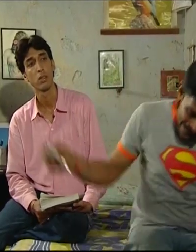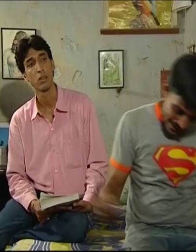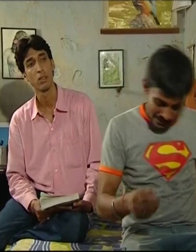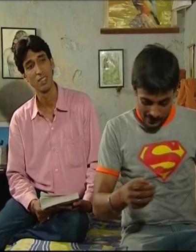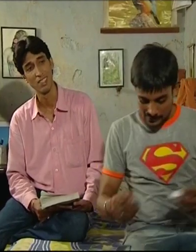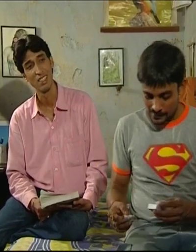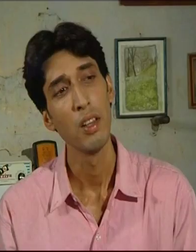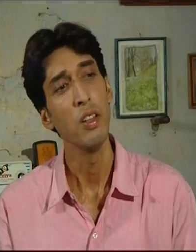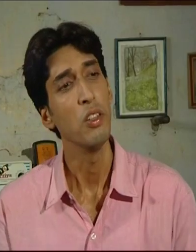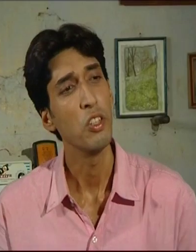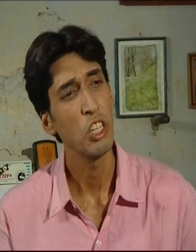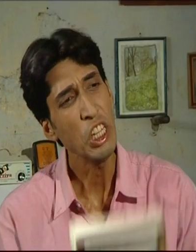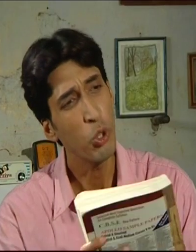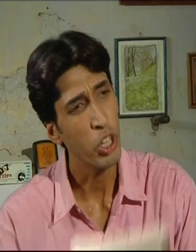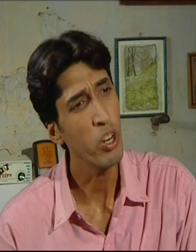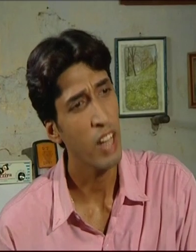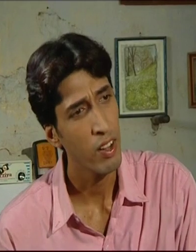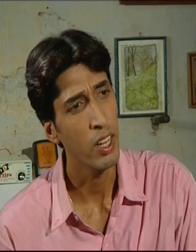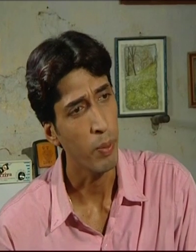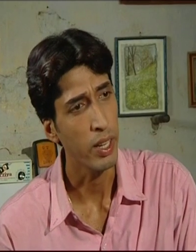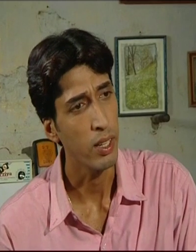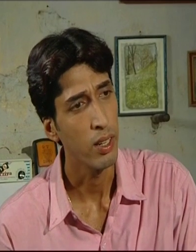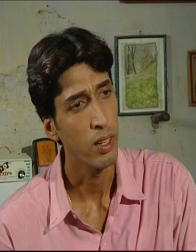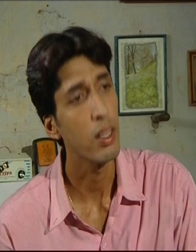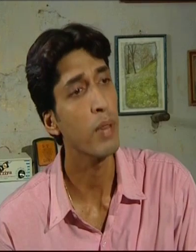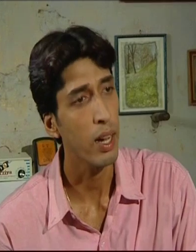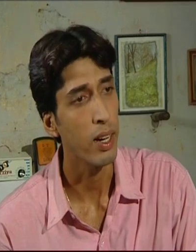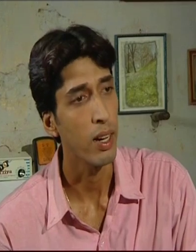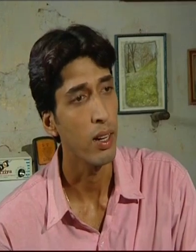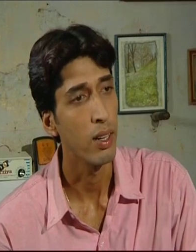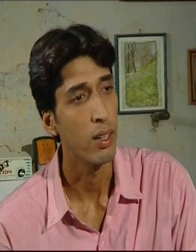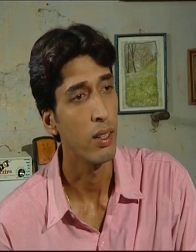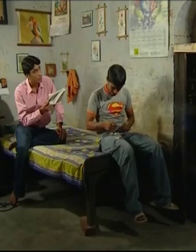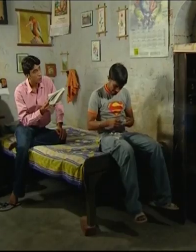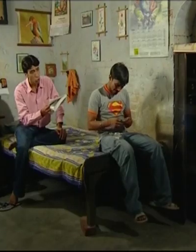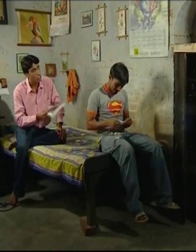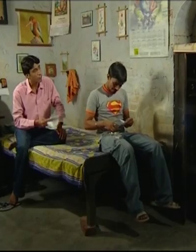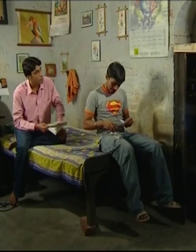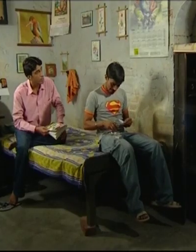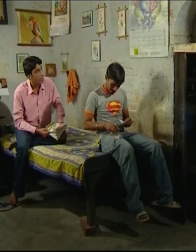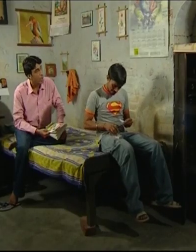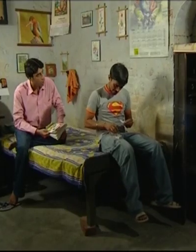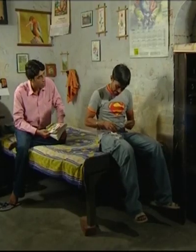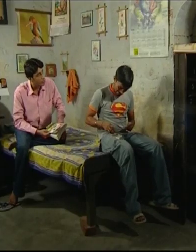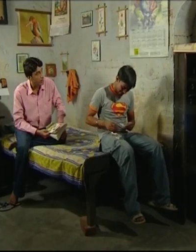नहीं। जिस दिन तुझे उन्हें दावत देनी पड़ेगी तब क्या करेगा? वो तुझे फ्री में देकर आदत बिगाड़ रहे